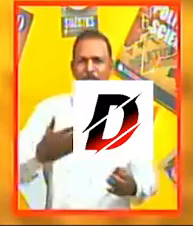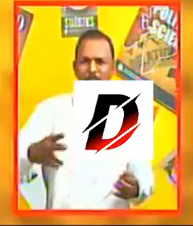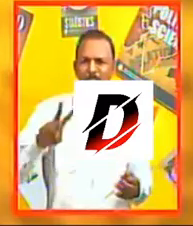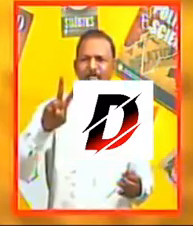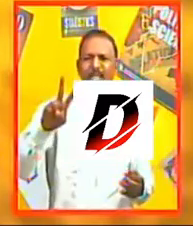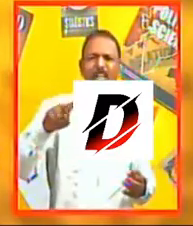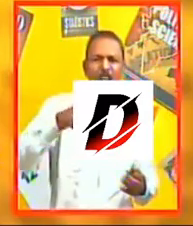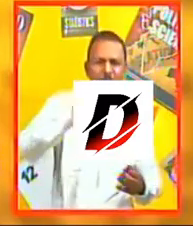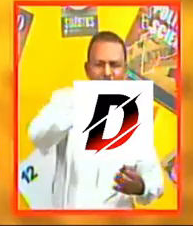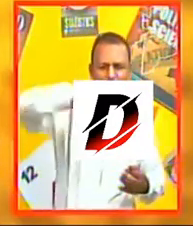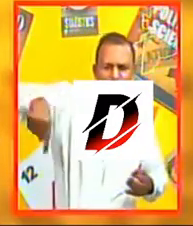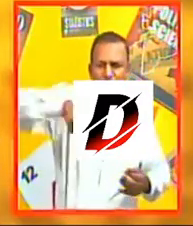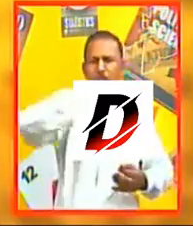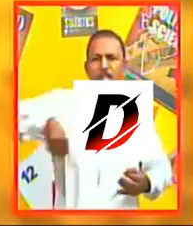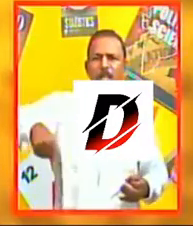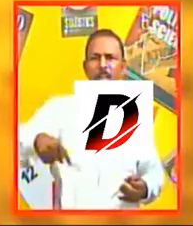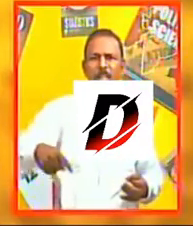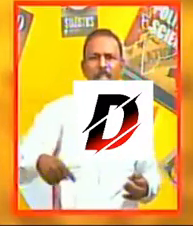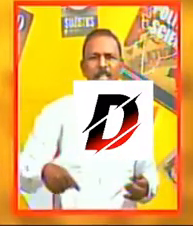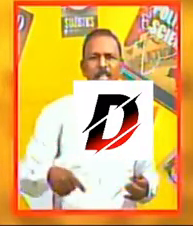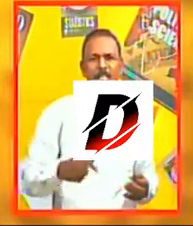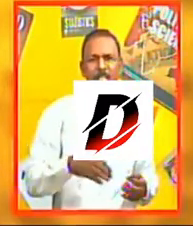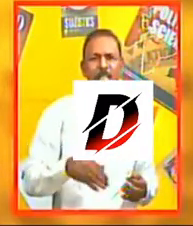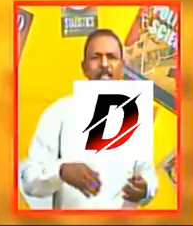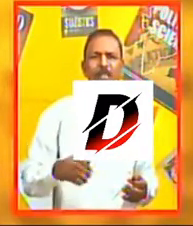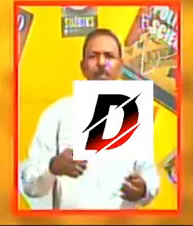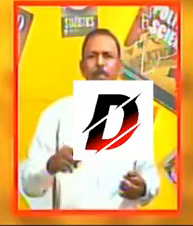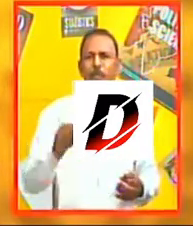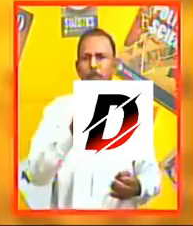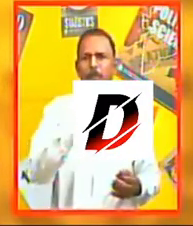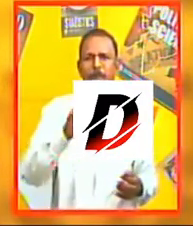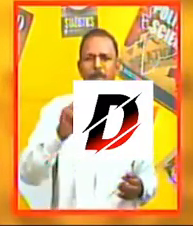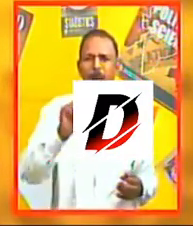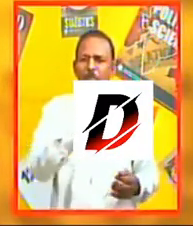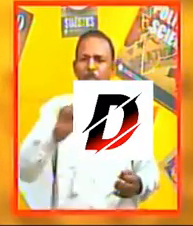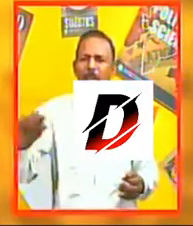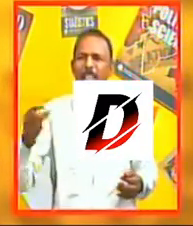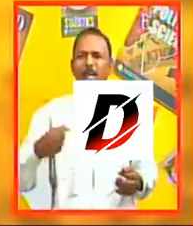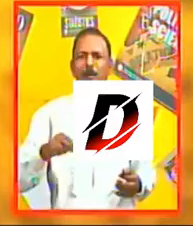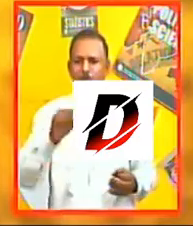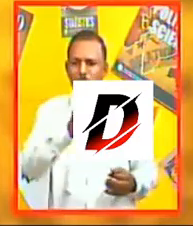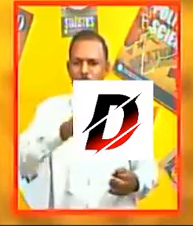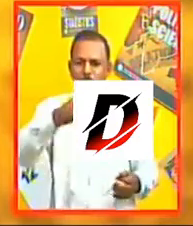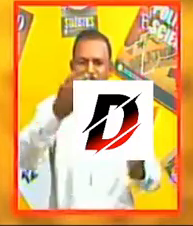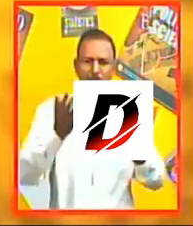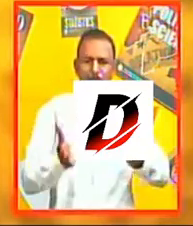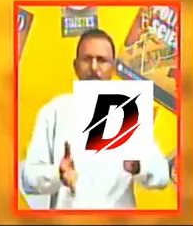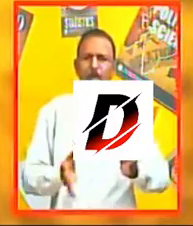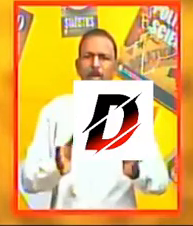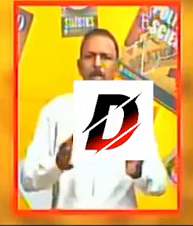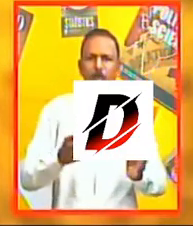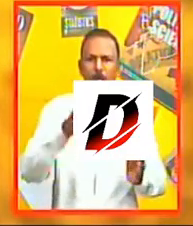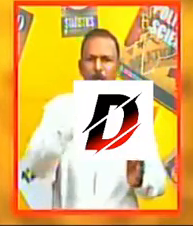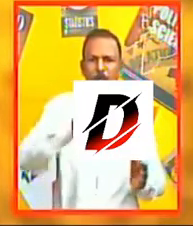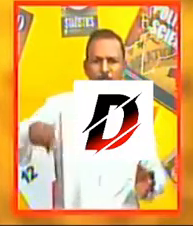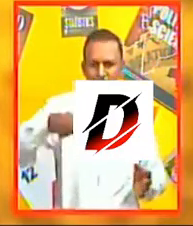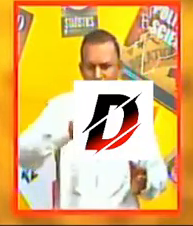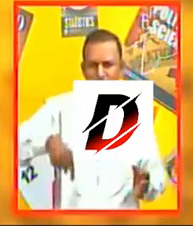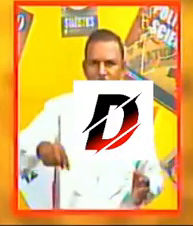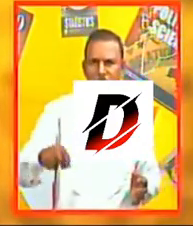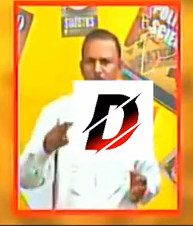இந்தியாவை இரண்டாக கிடைமட்டமாக, நேர்கோட்டில் இல்லையே, கிடைமட்டமாக பிரிக்கக்கூடிய கோட்டினுடைய பெயர்